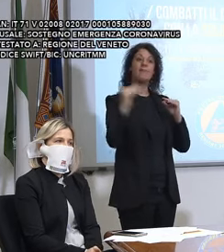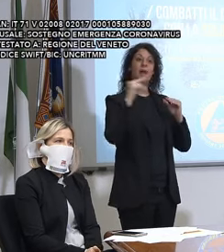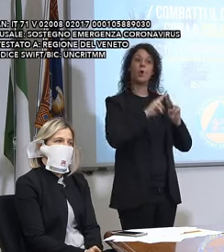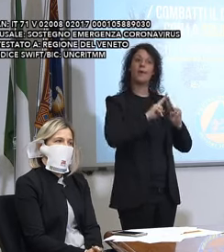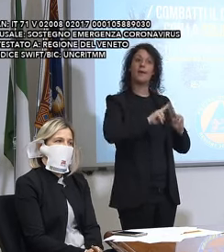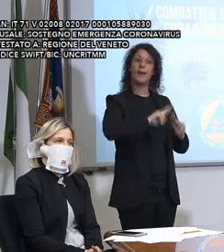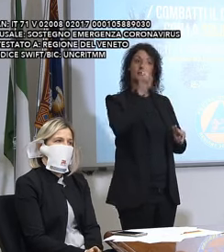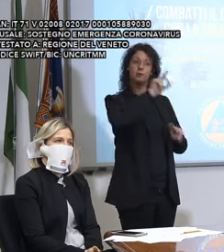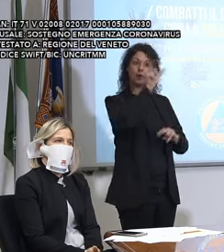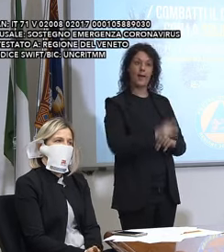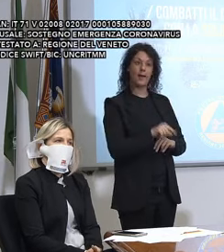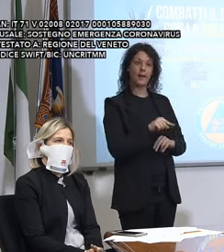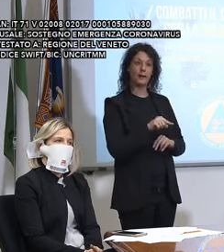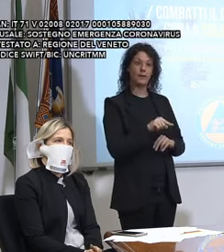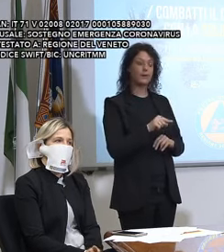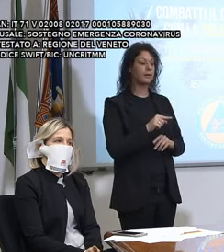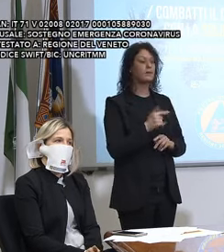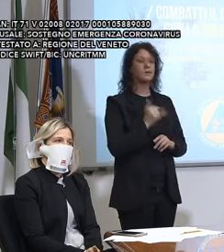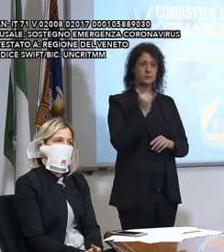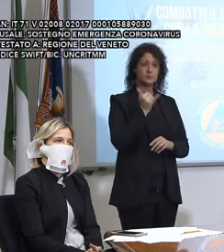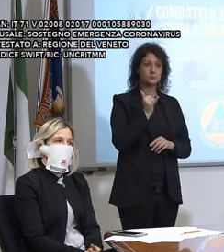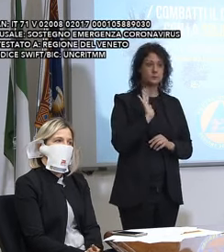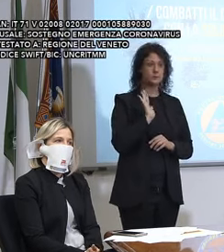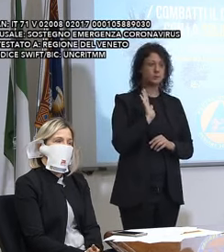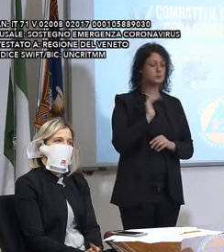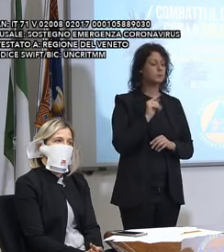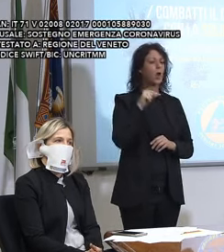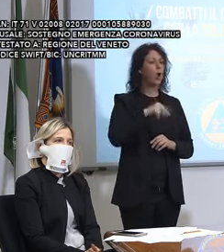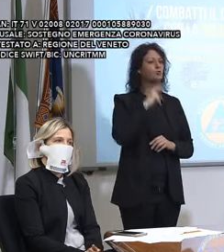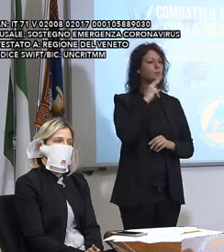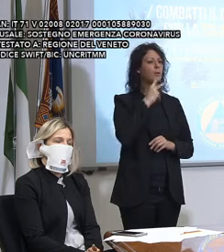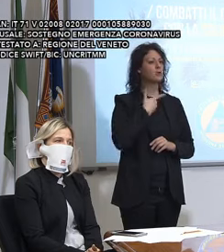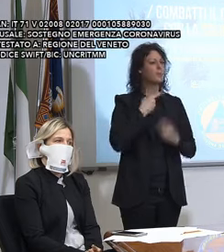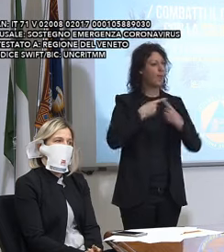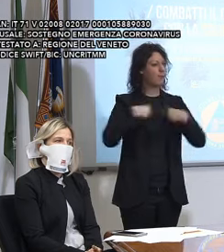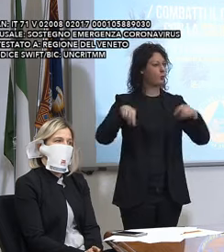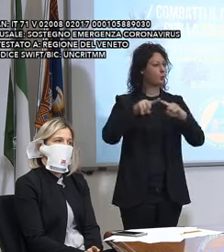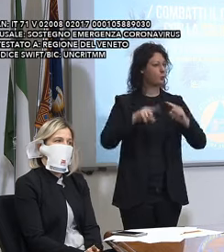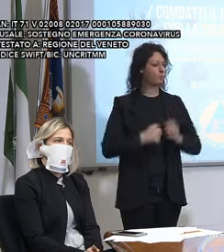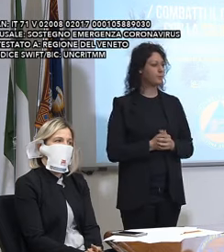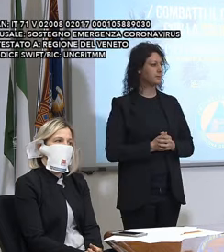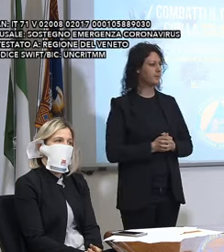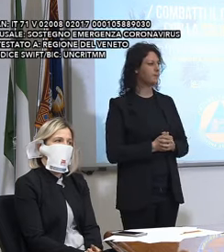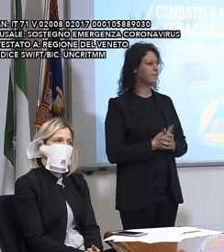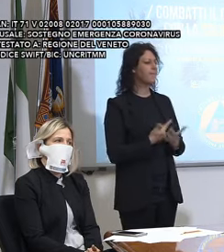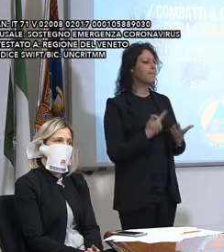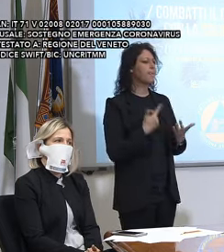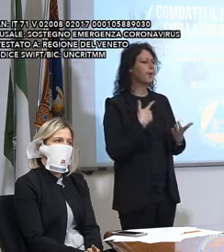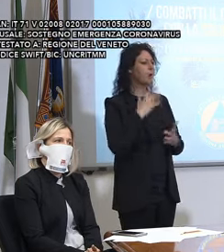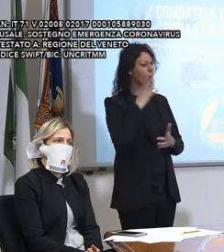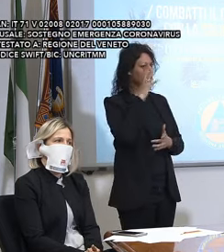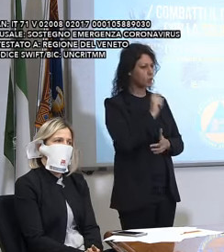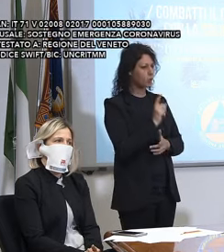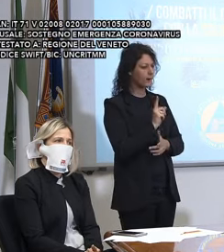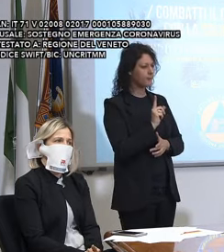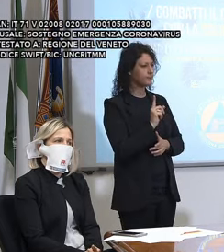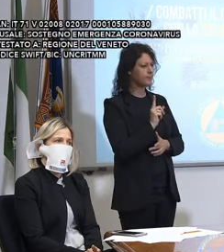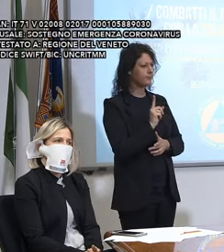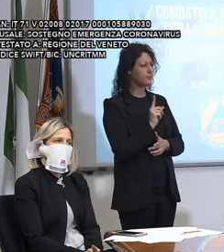anche sia. Guardate, oggi pomeriggio abbiamo la riunione. Ecco, non ho capito quale sarebbe in questo caso